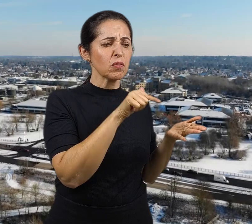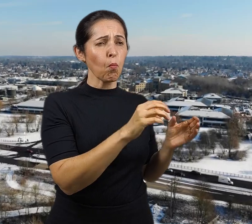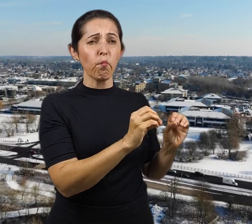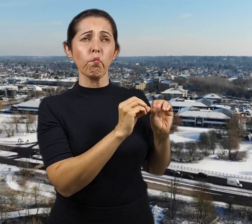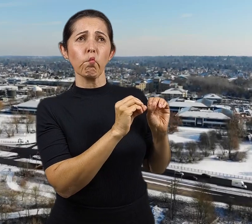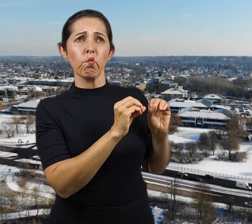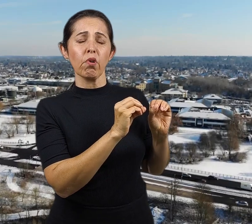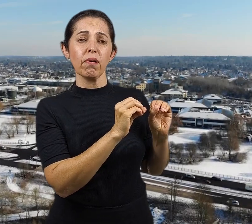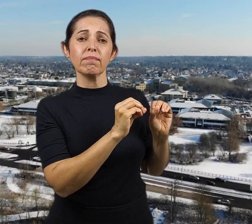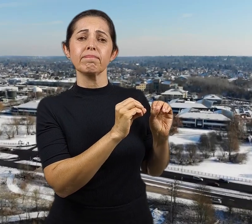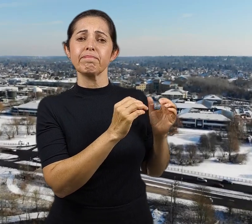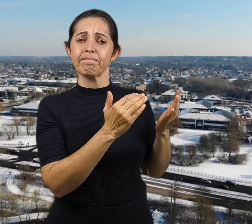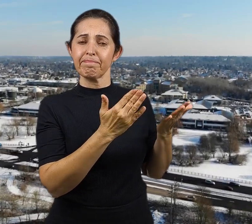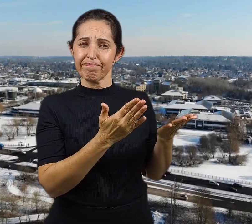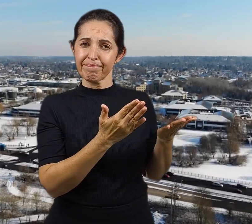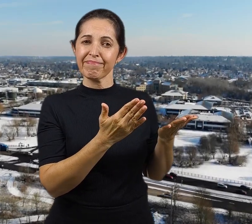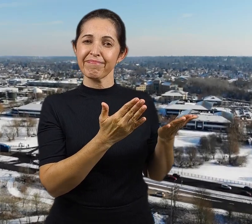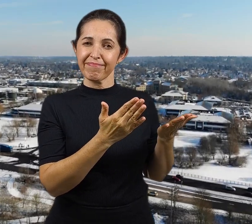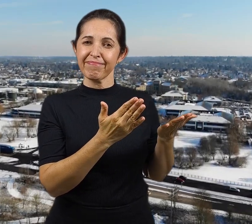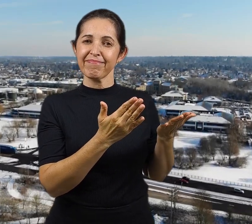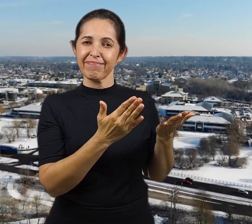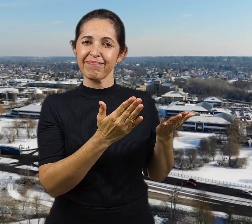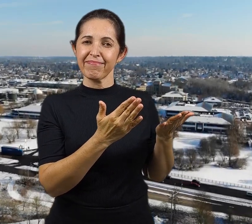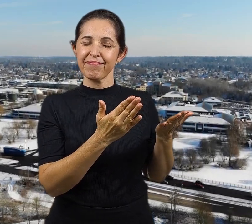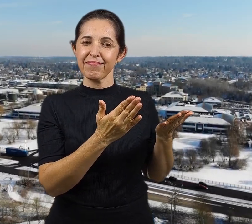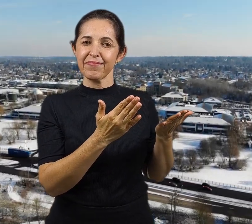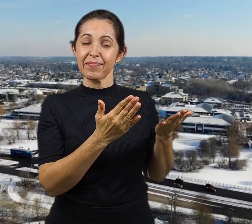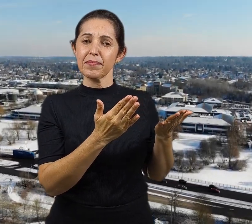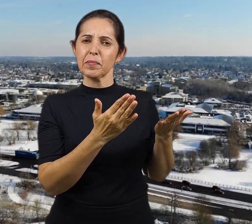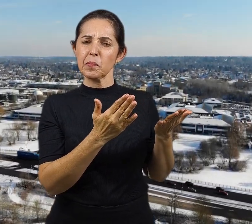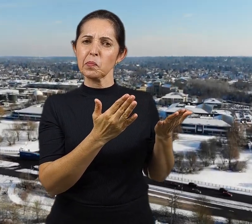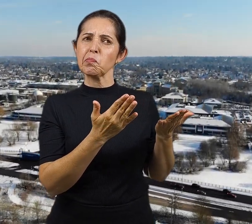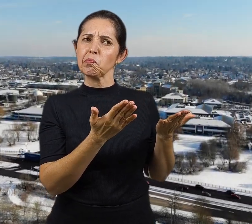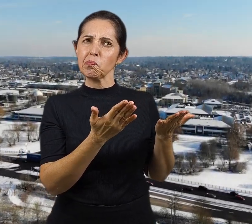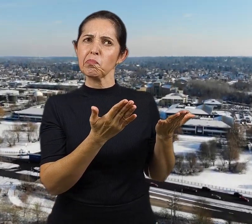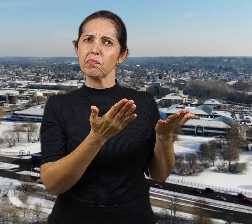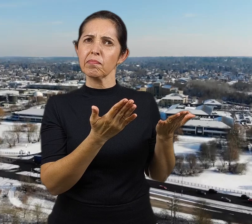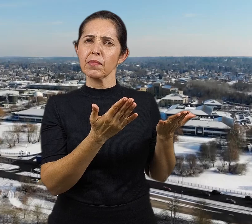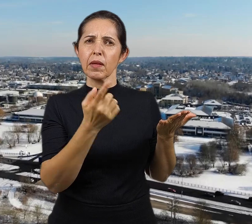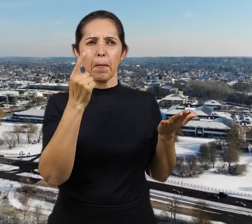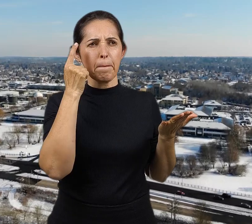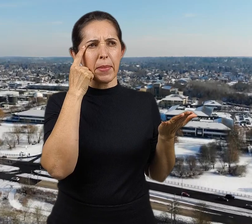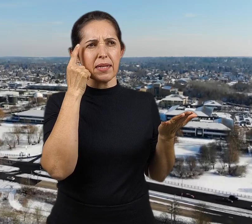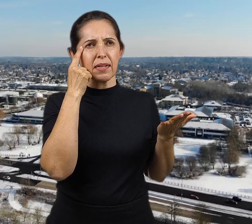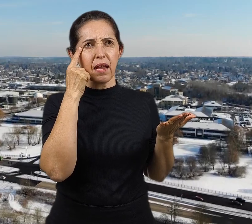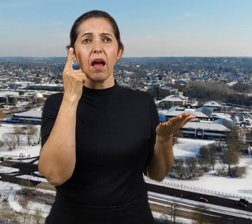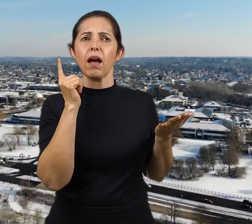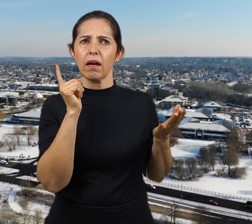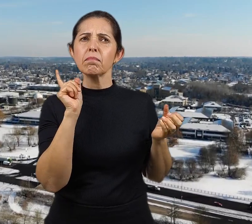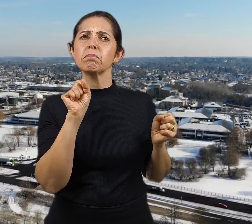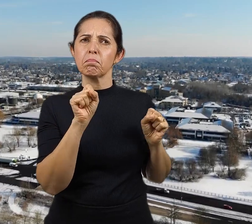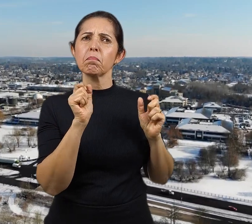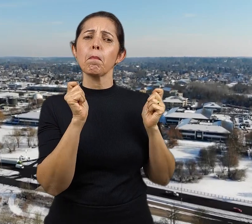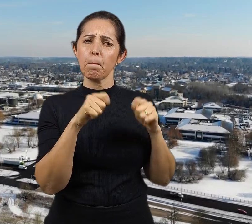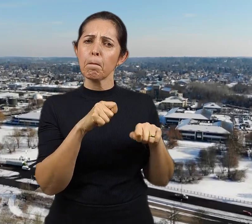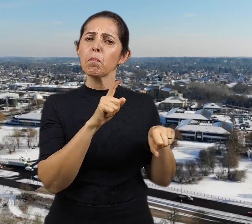E começamos a fazer um balanço. Ainda dá tempo, né? Dá tempo de conquistar algumas coisas que deixamos